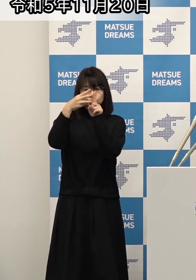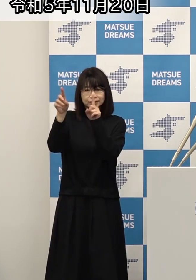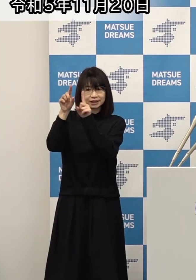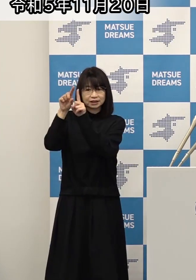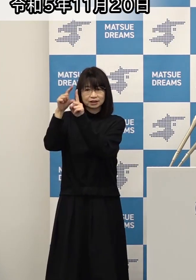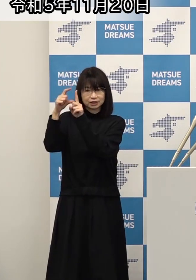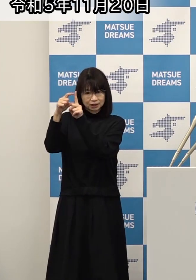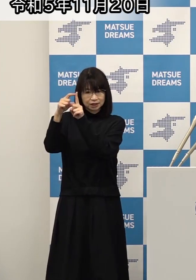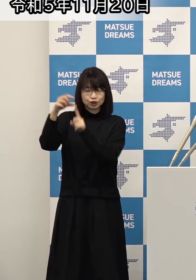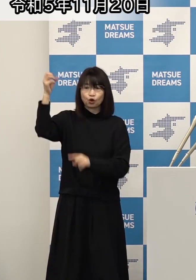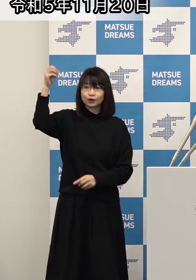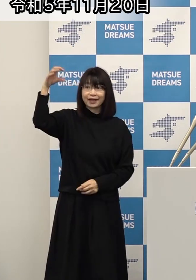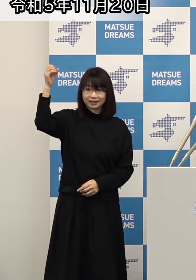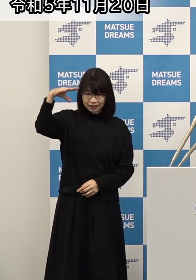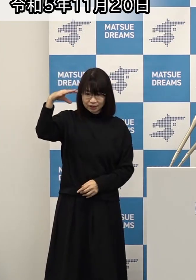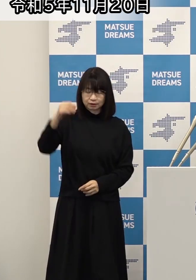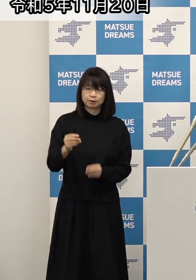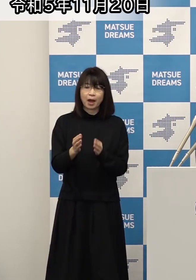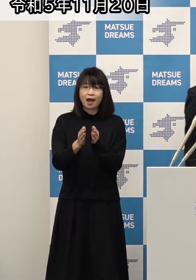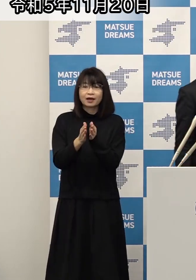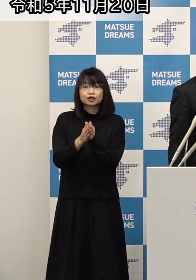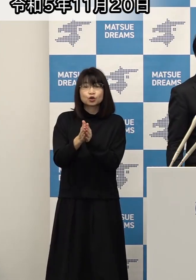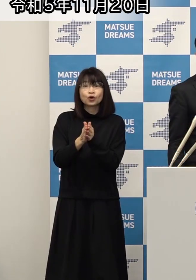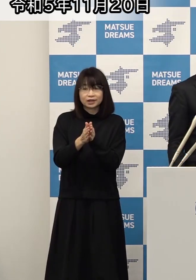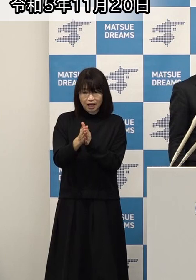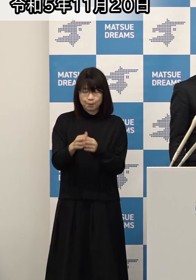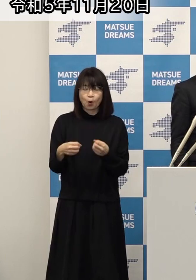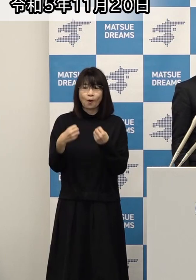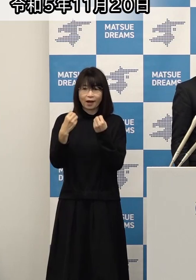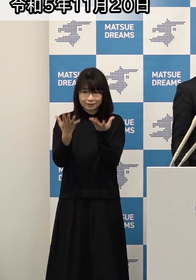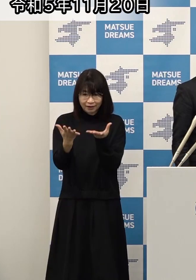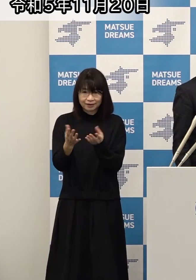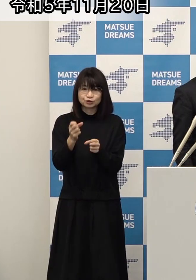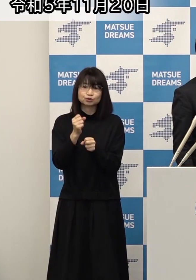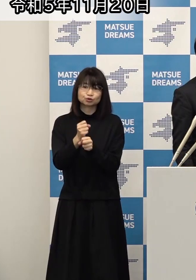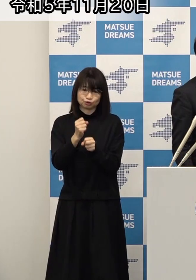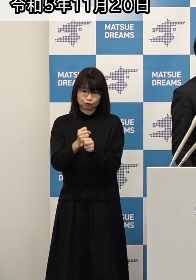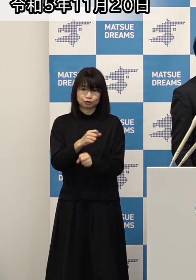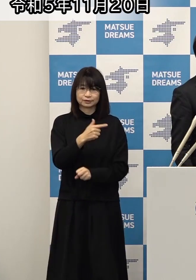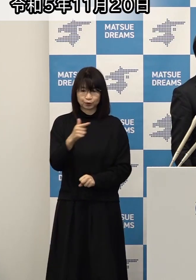温水洗浄便座の改修といったことを予定しているものでございます。